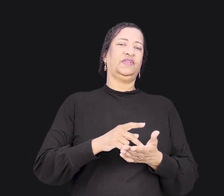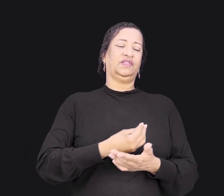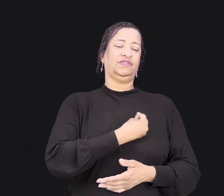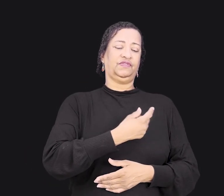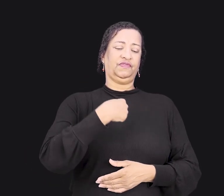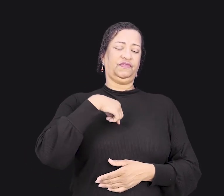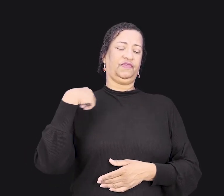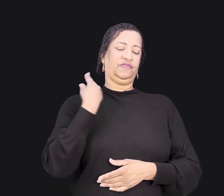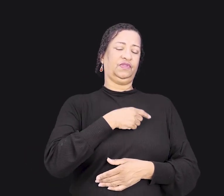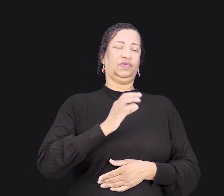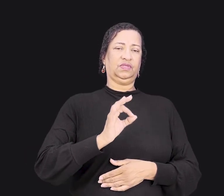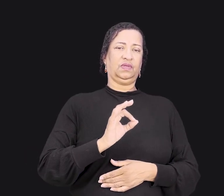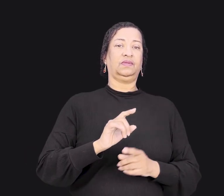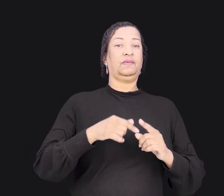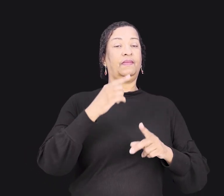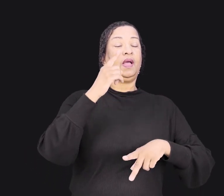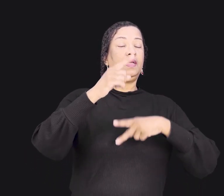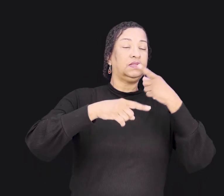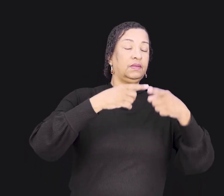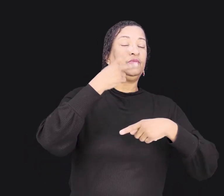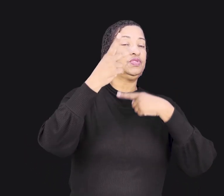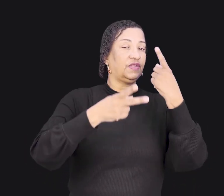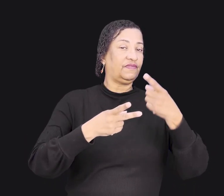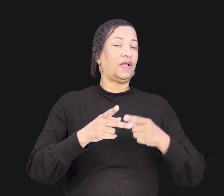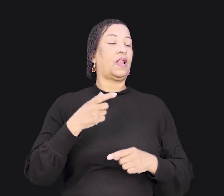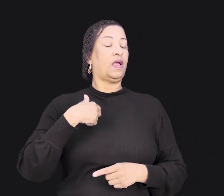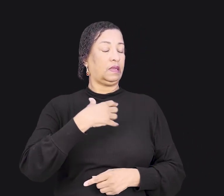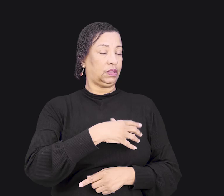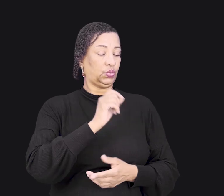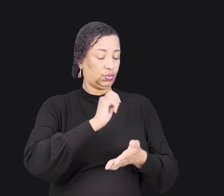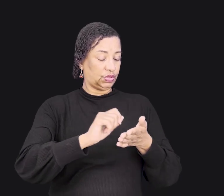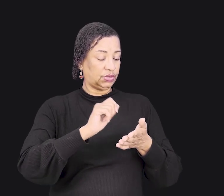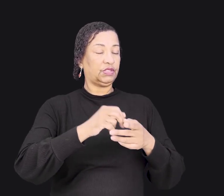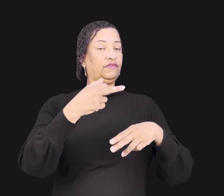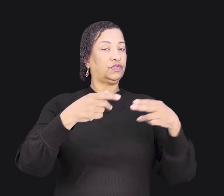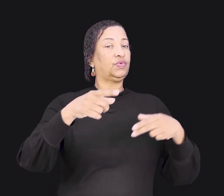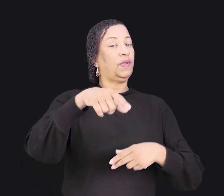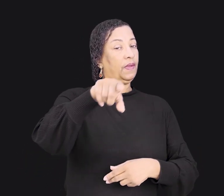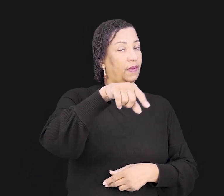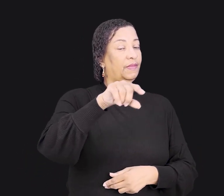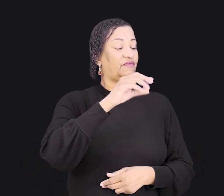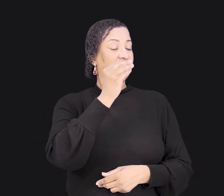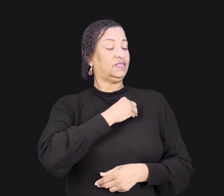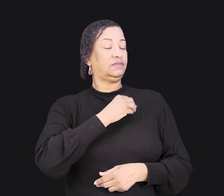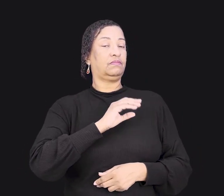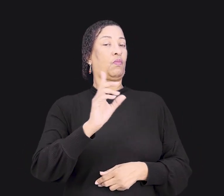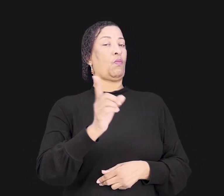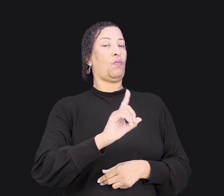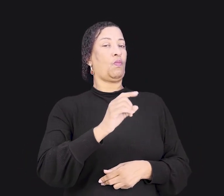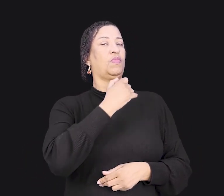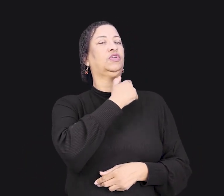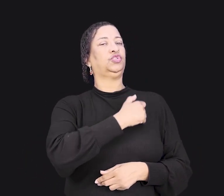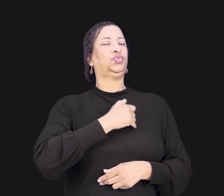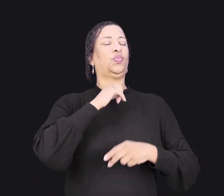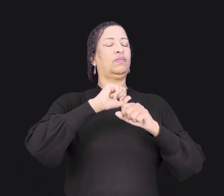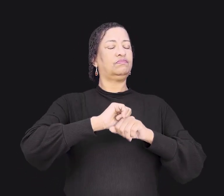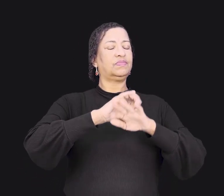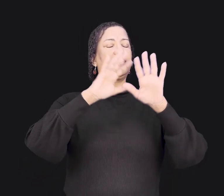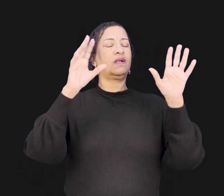ele disse: meus filhinhos, escrevo-lhes estas coisas para que vocês não pequem. João deixou bem claro que não é